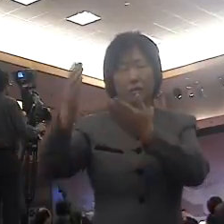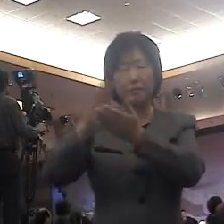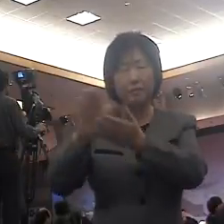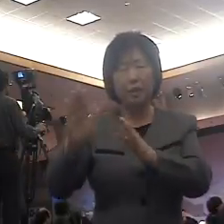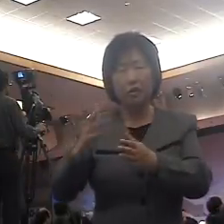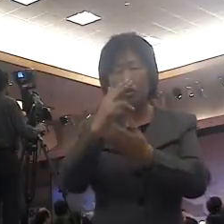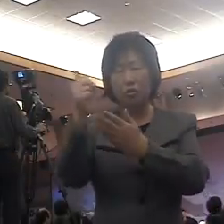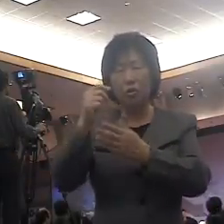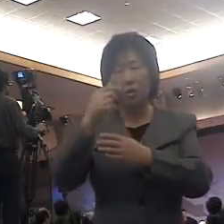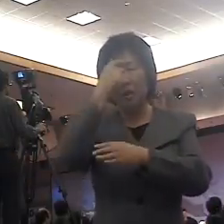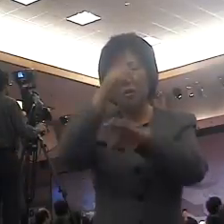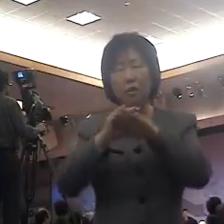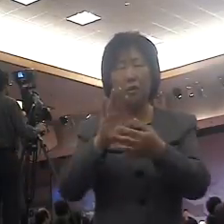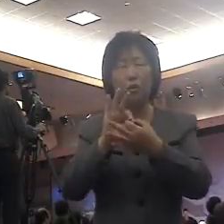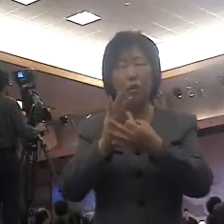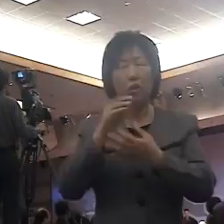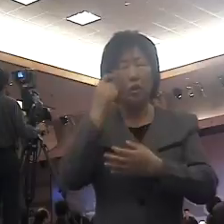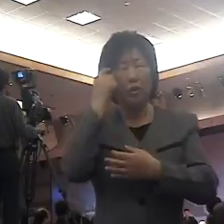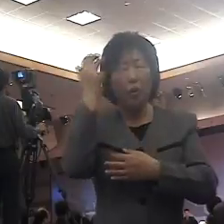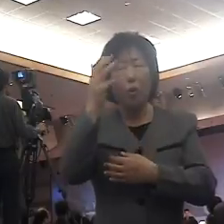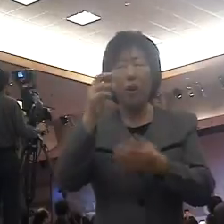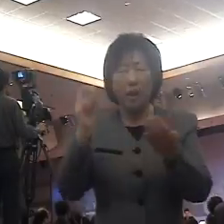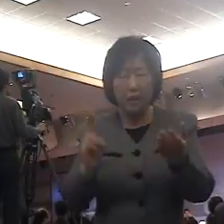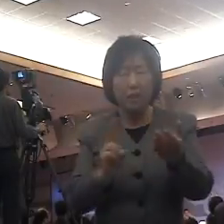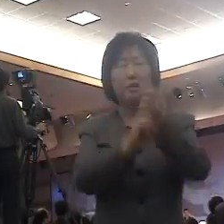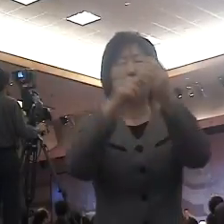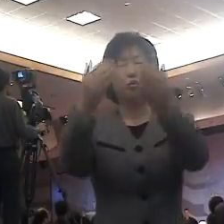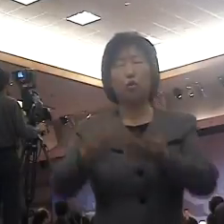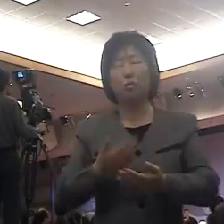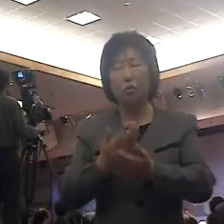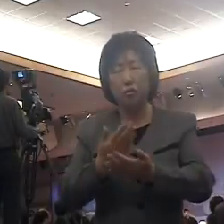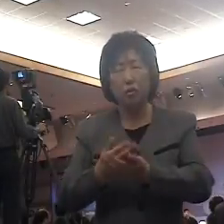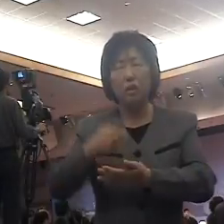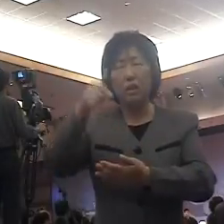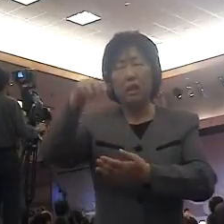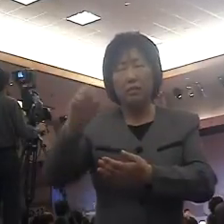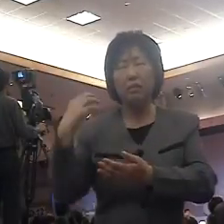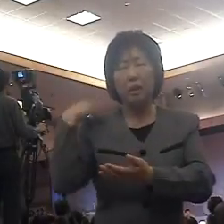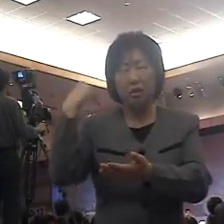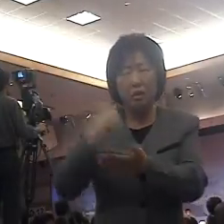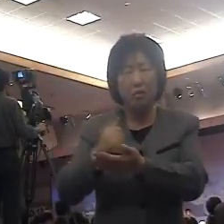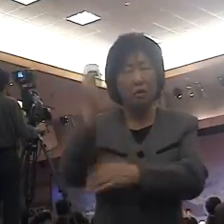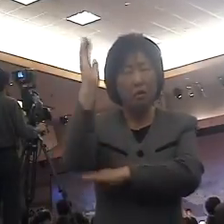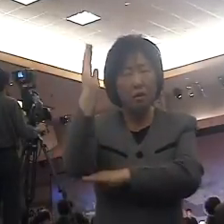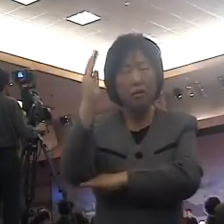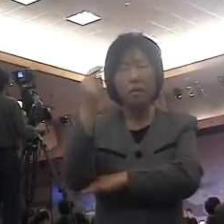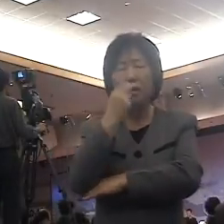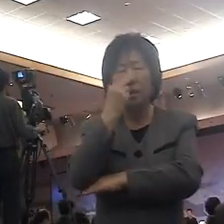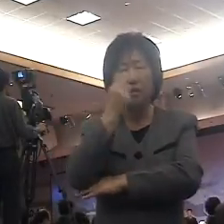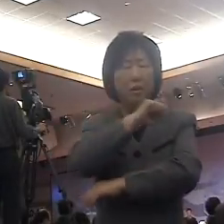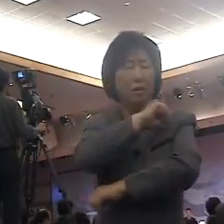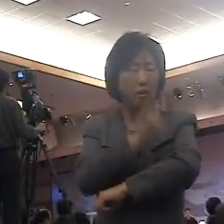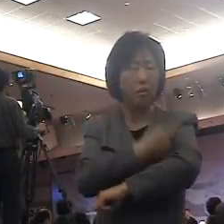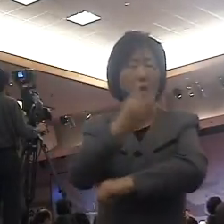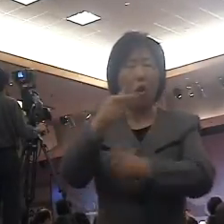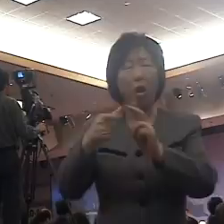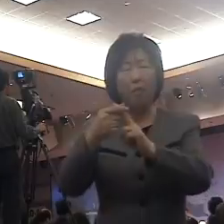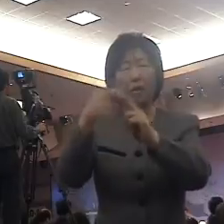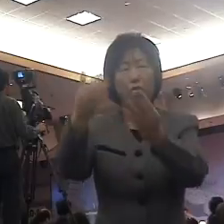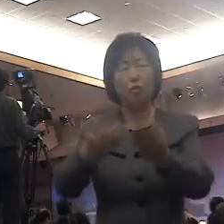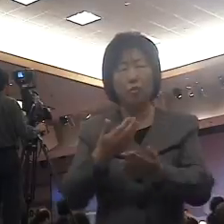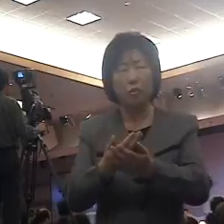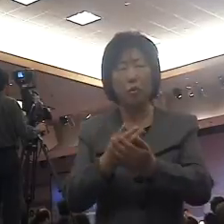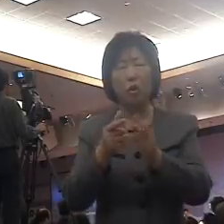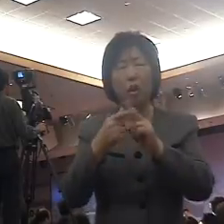주여 오늘 예배를 통하여 내 영혼의 기적을 주옵소서. 김승 목사님 말씀에 생명의 능력으로 함께하여 주시옵소서.